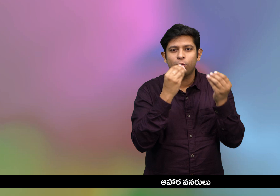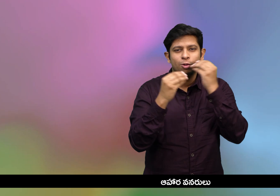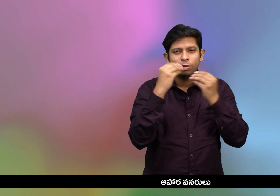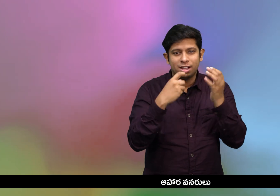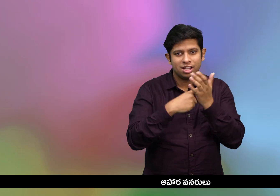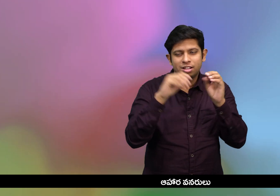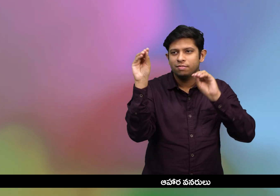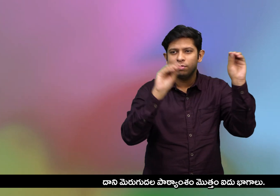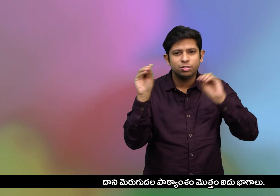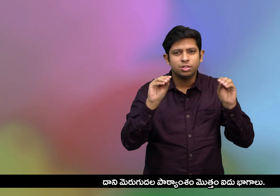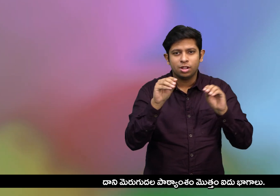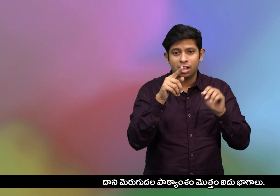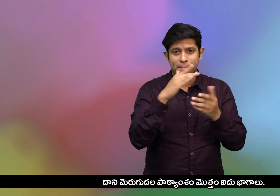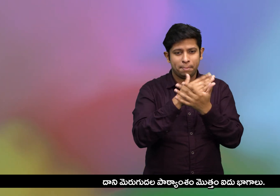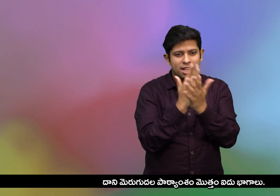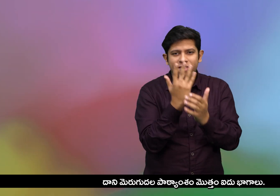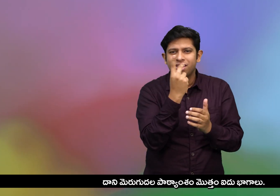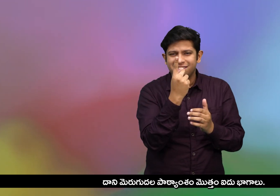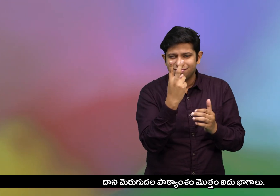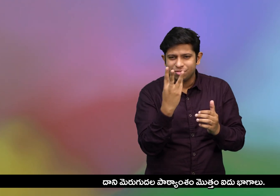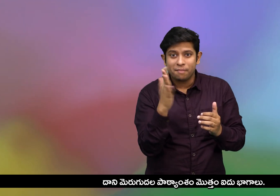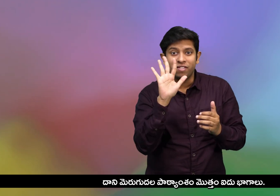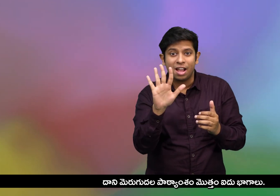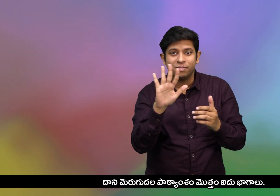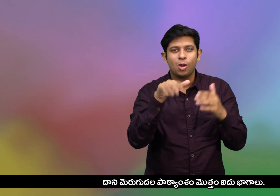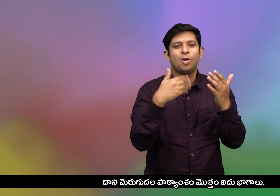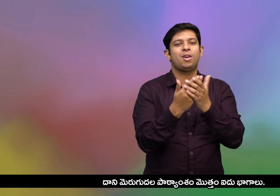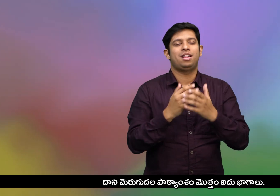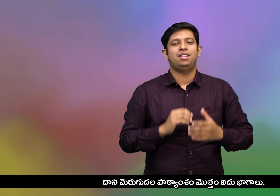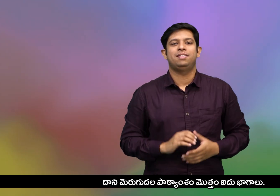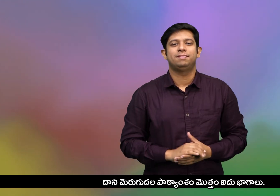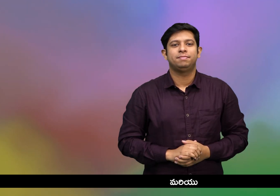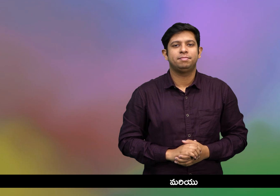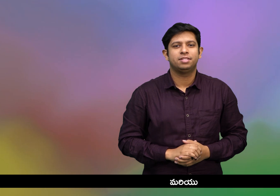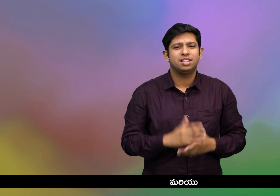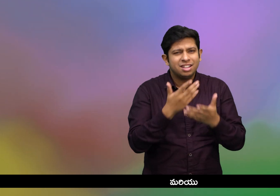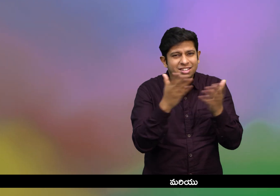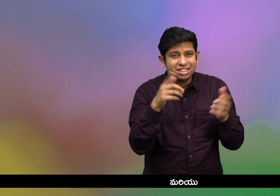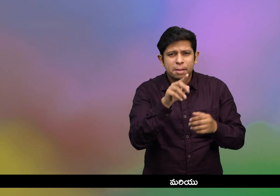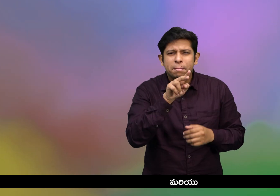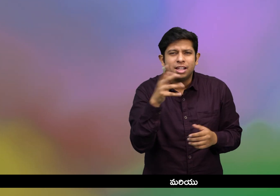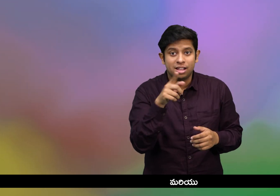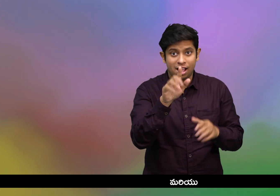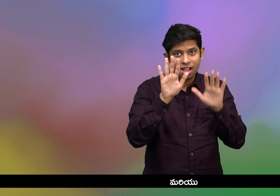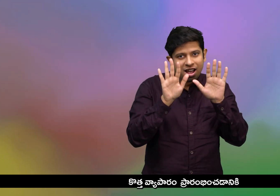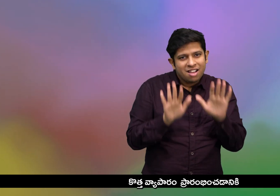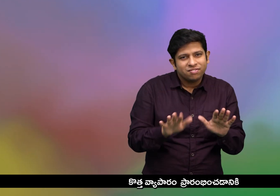ఆహార వనరులు, దాని మెరుగుదల పాఠ్యాంశం మొత్తం 5 భాగాలు. మరియు కొత్త